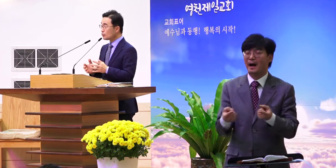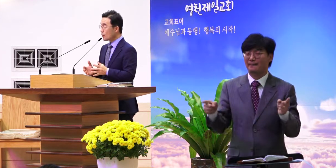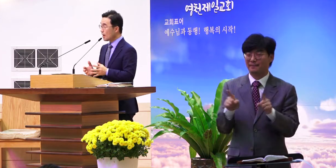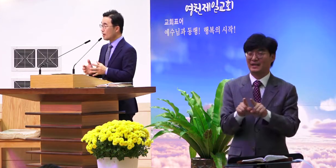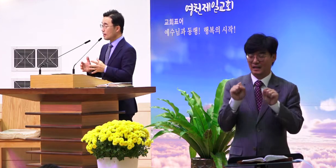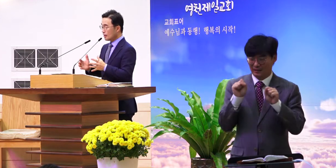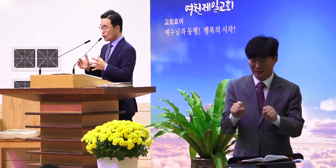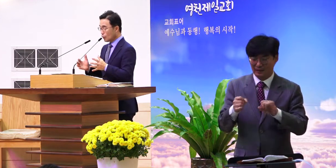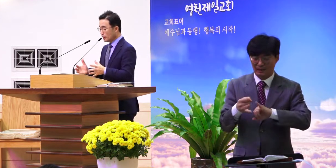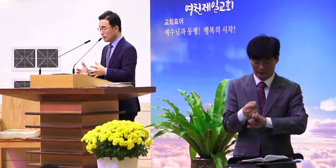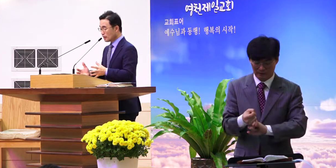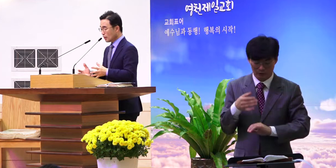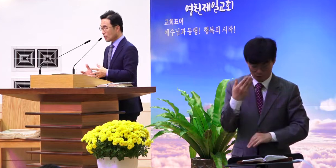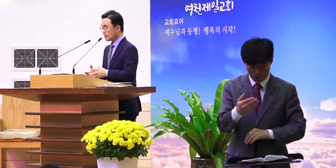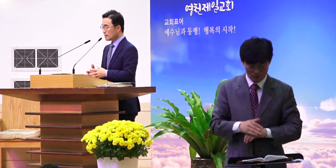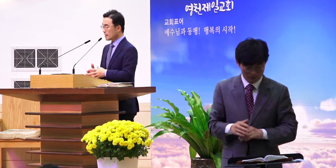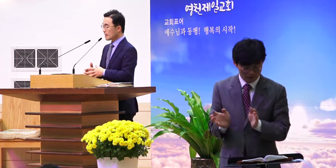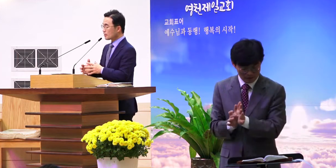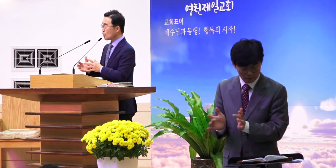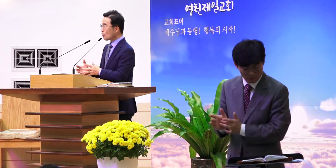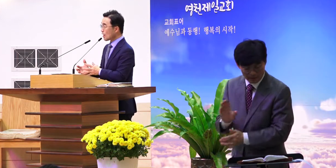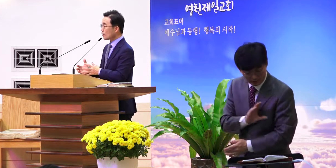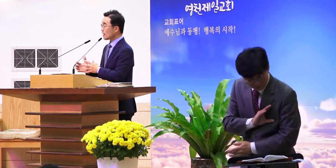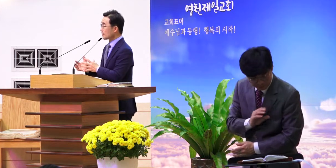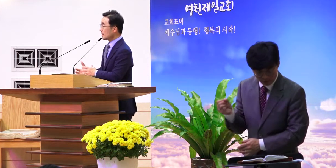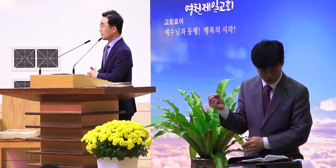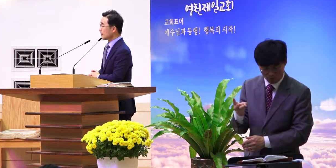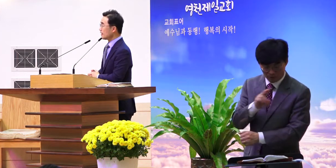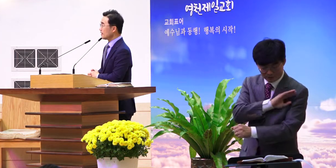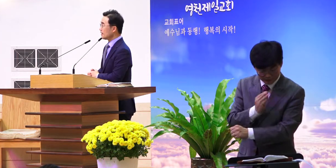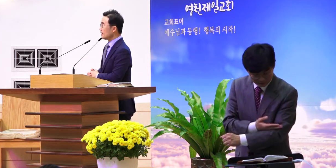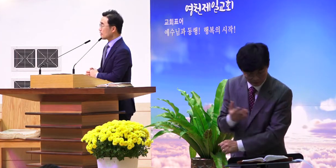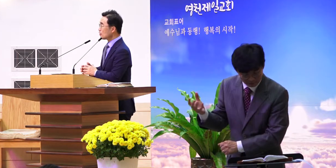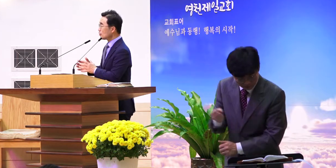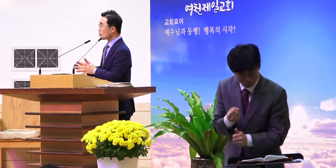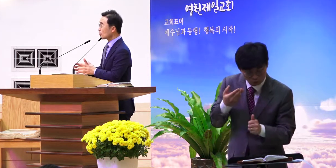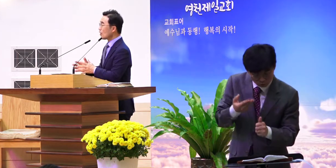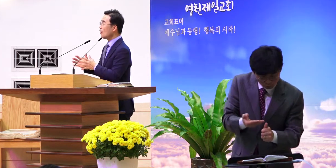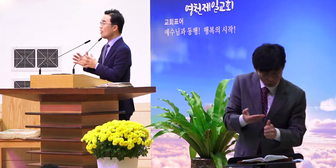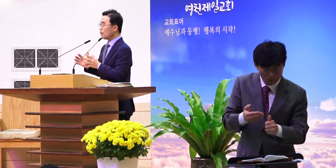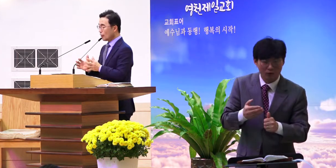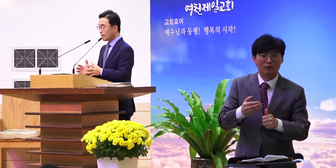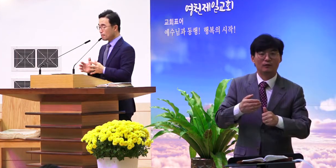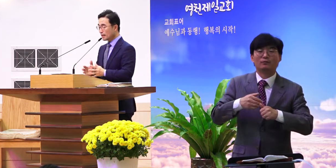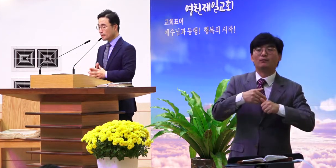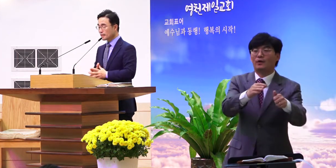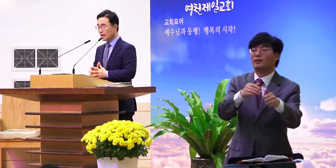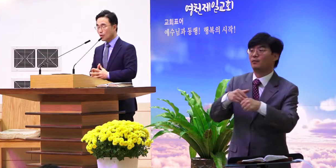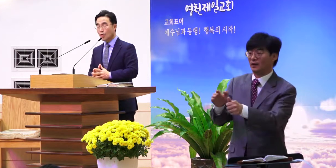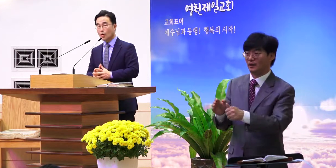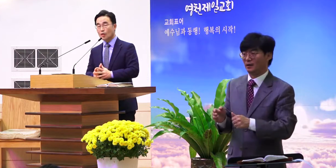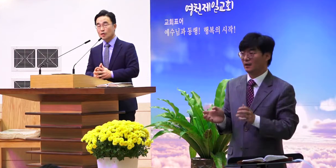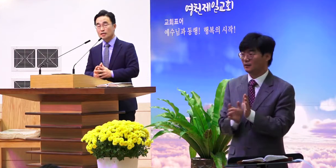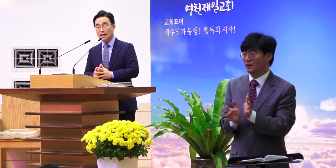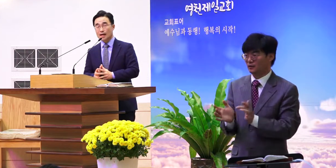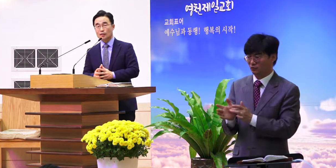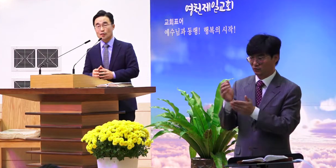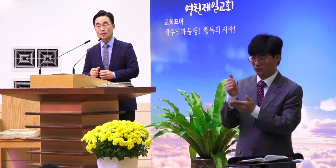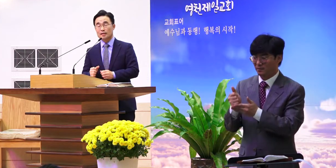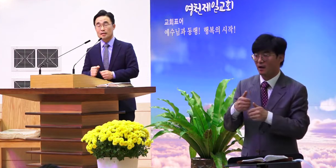예수님의 이름과 권능으로 세상을 정복하고 다스리는 예수님으로부터 보냄받은